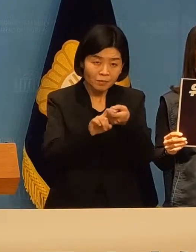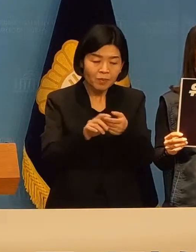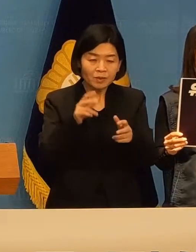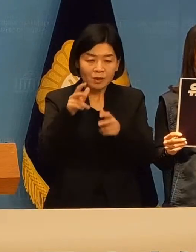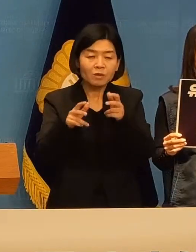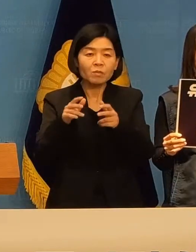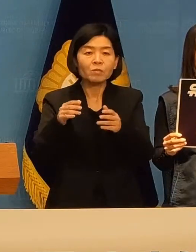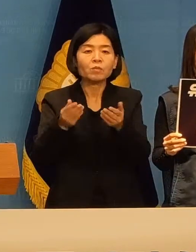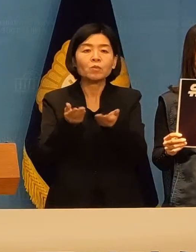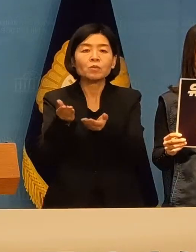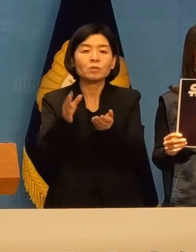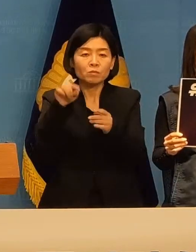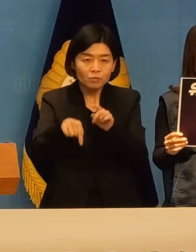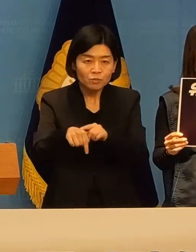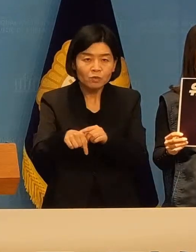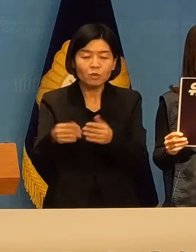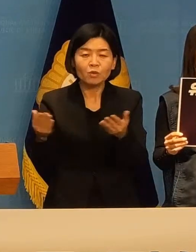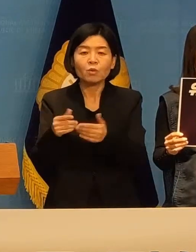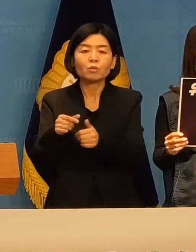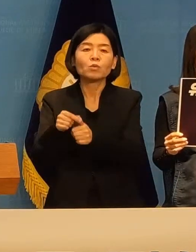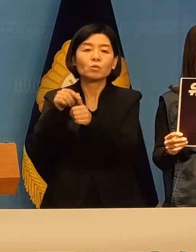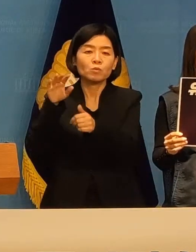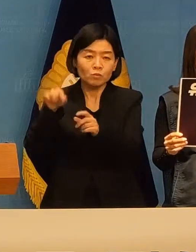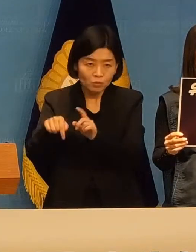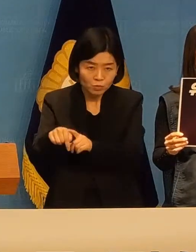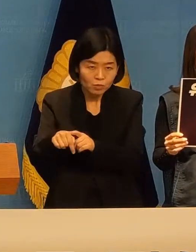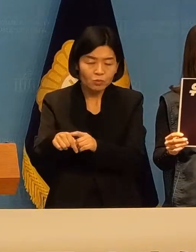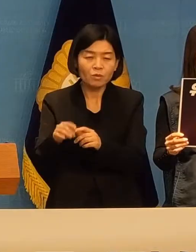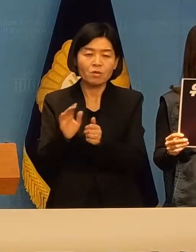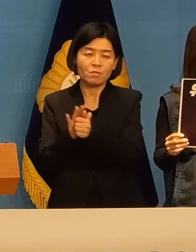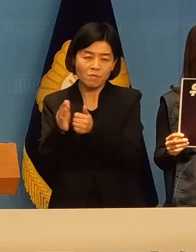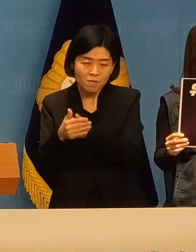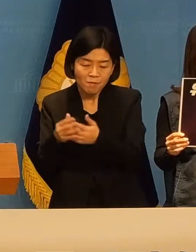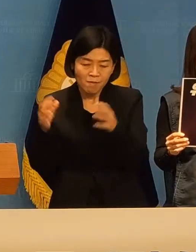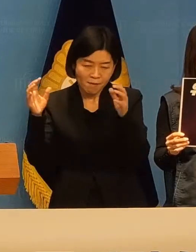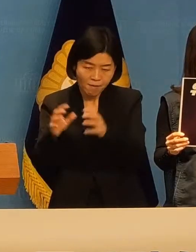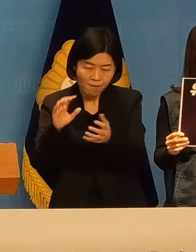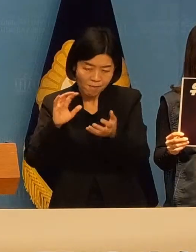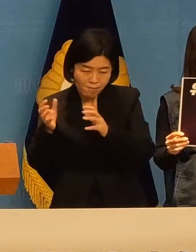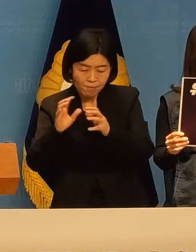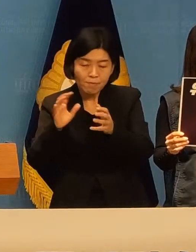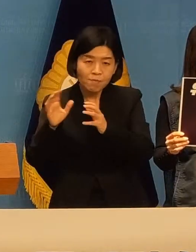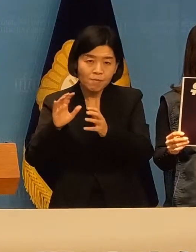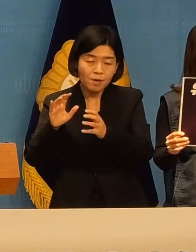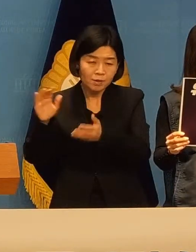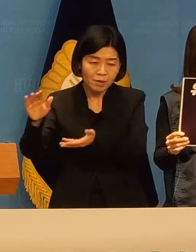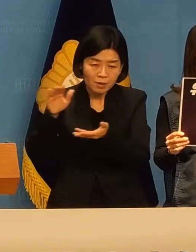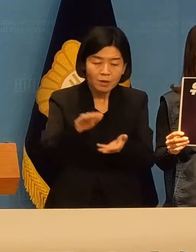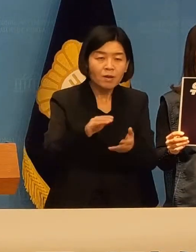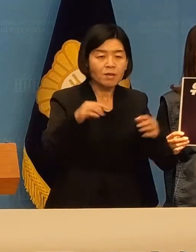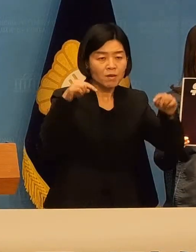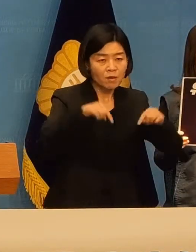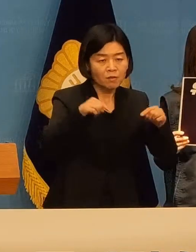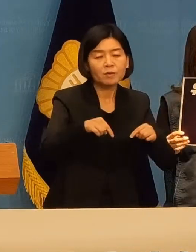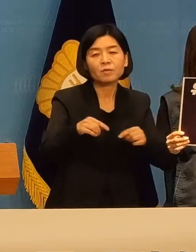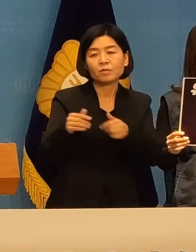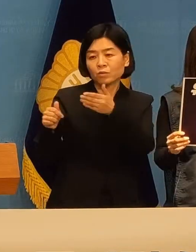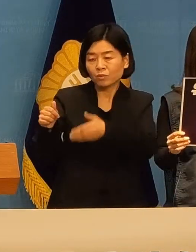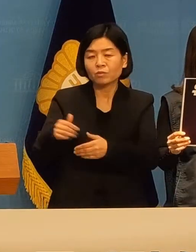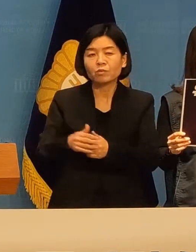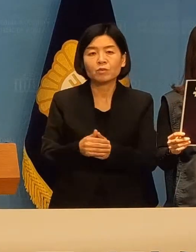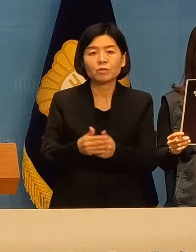고용노동부 등 관계부처의 적극적 협업과 노동 현장과의 협의 채널을 요구한다.